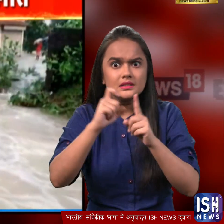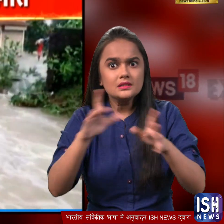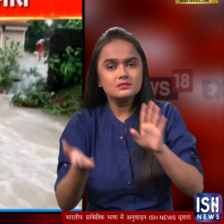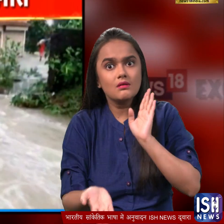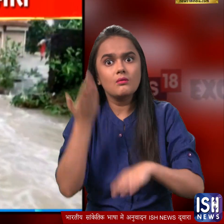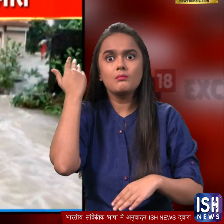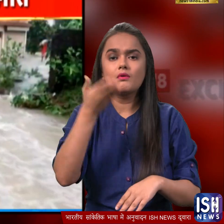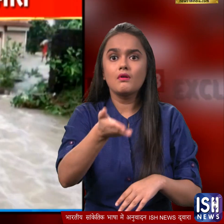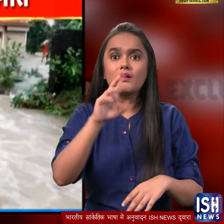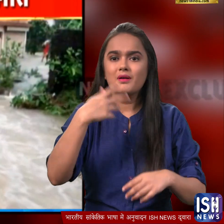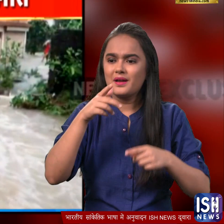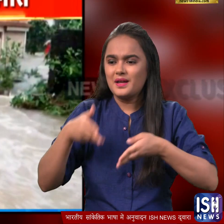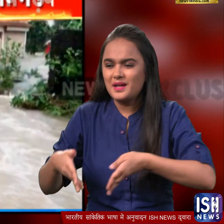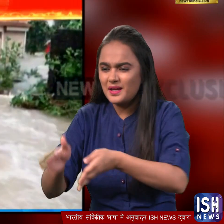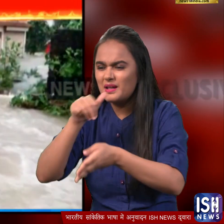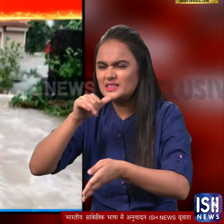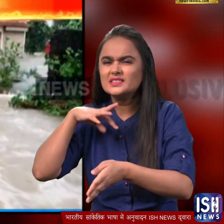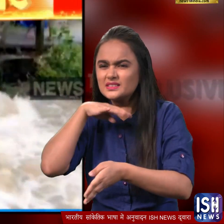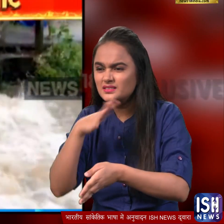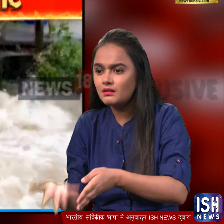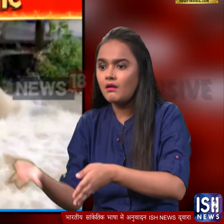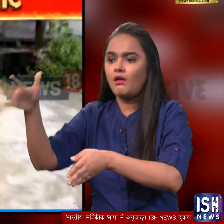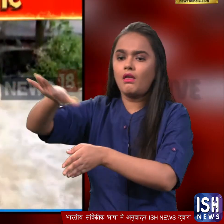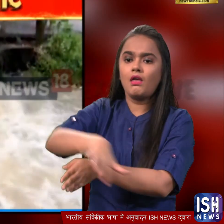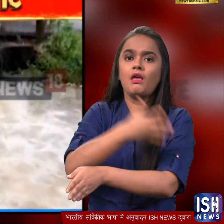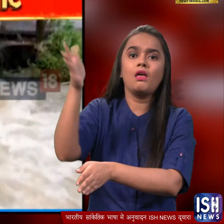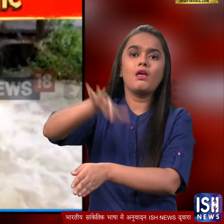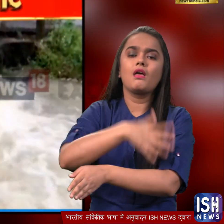सही कसर उफान पर आए नालों के पानी ने पूरी कर दी।